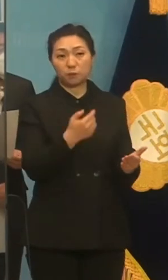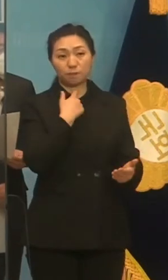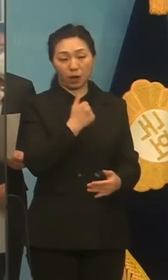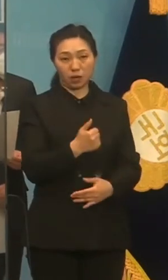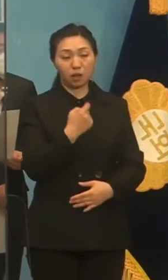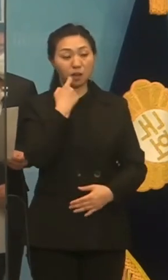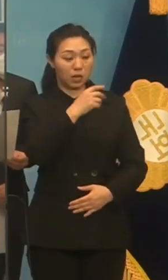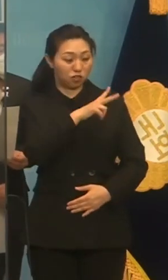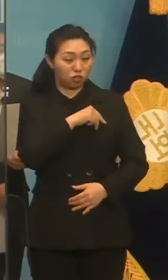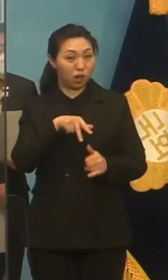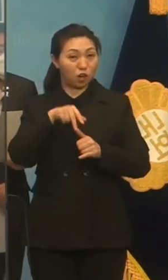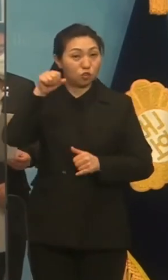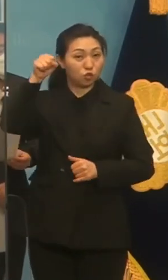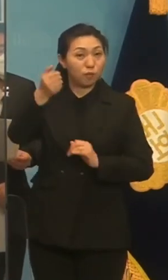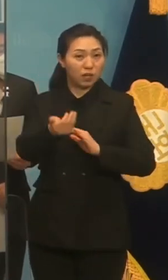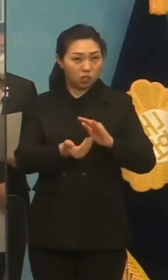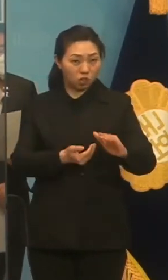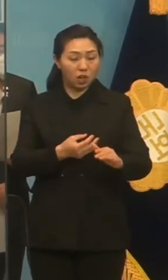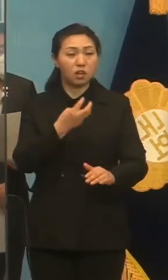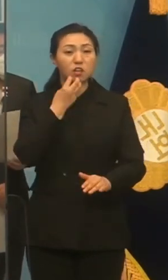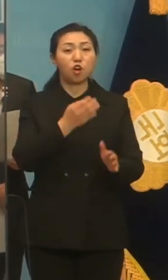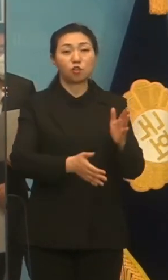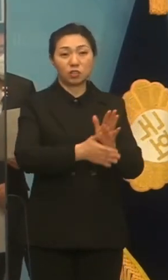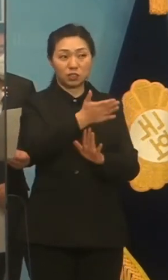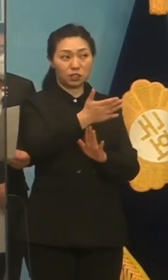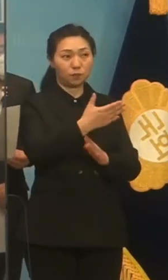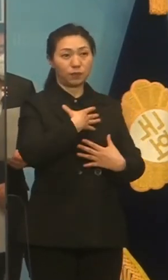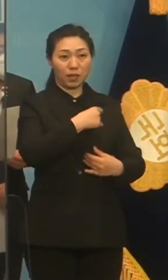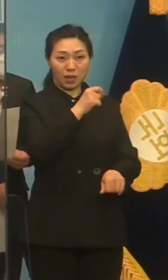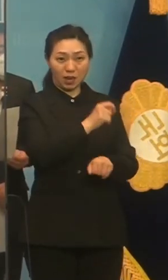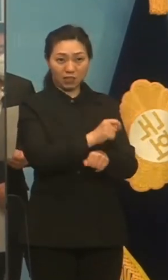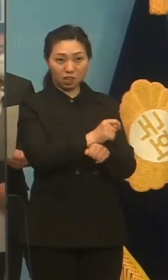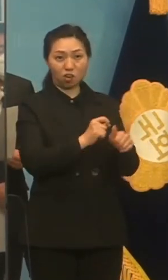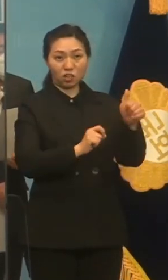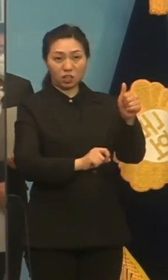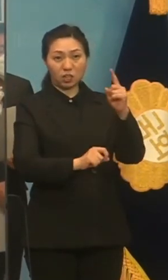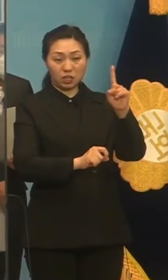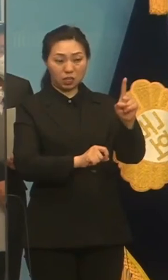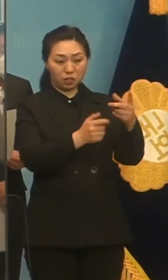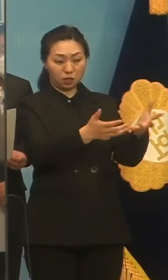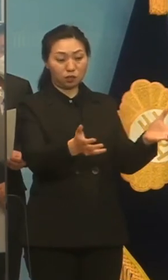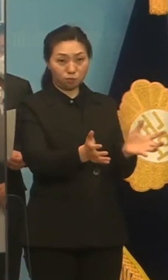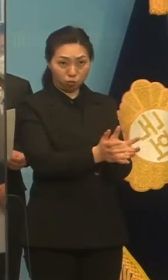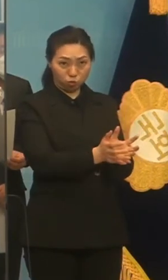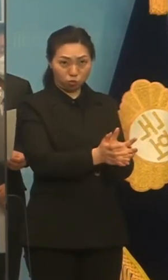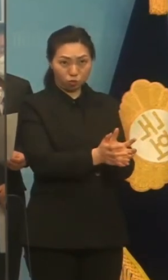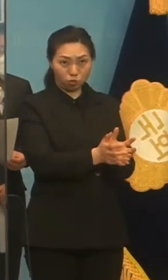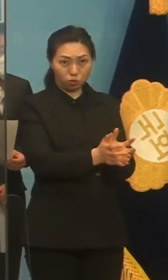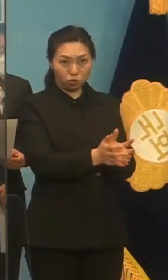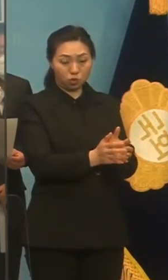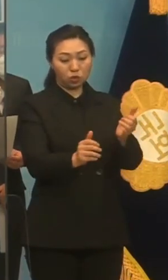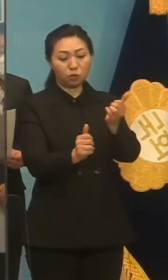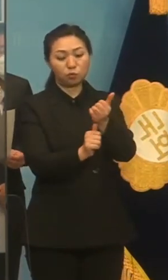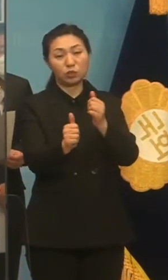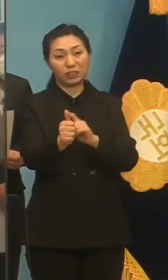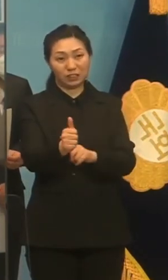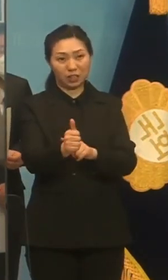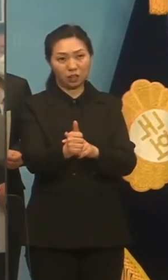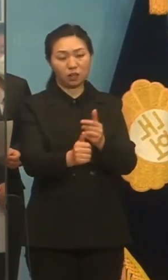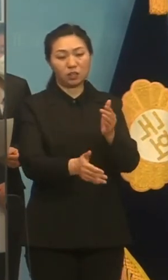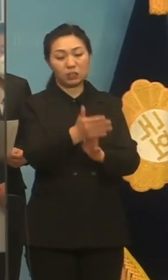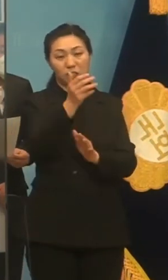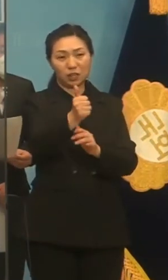이런 좀 1 3 무개념 일고 있으나 평균 바로 헨리 게 됩니다 그래서